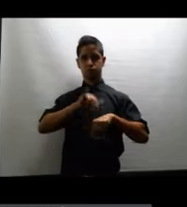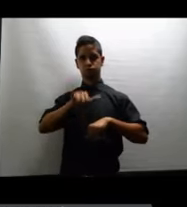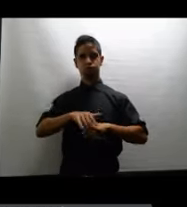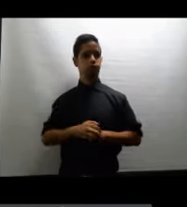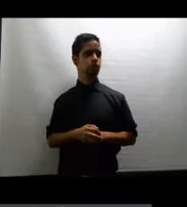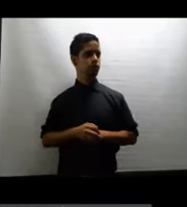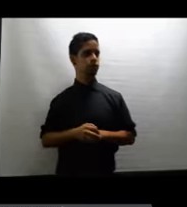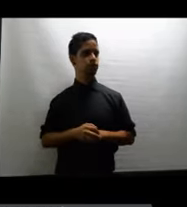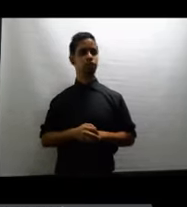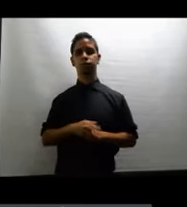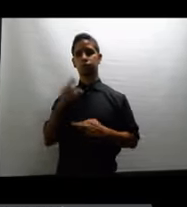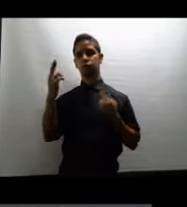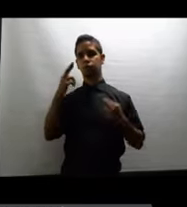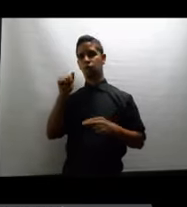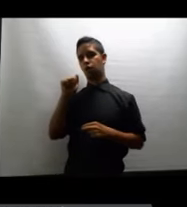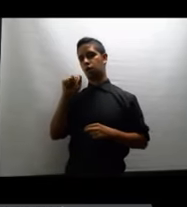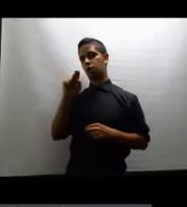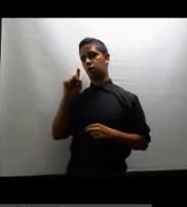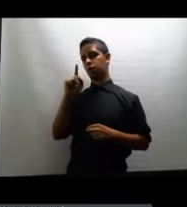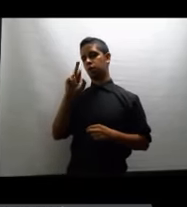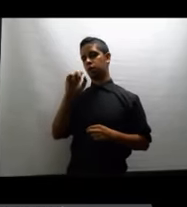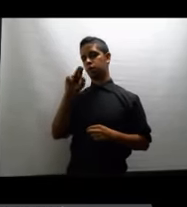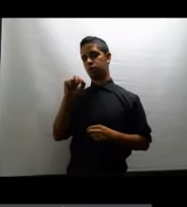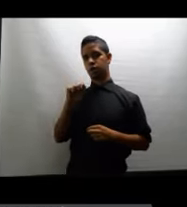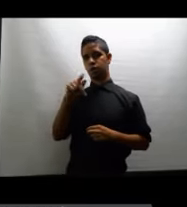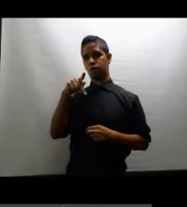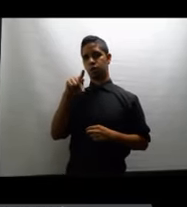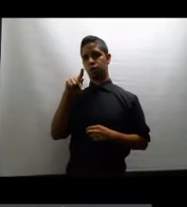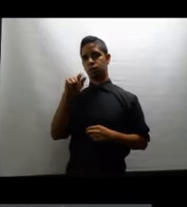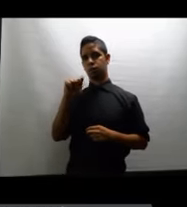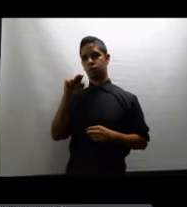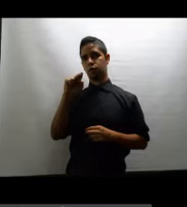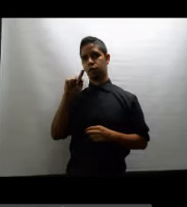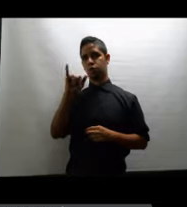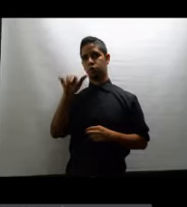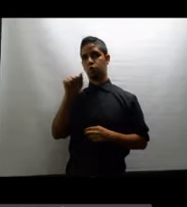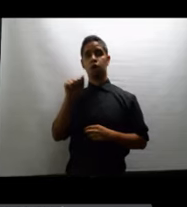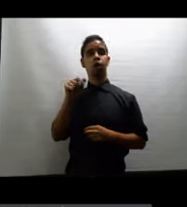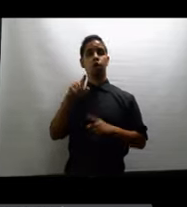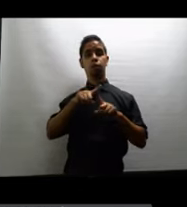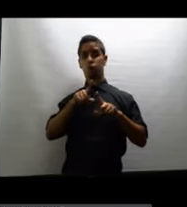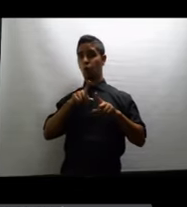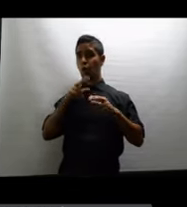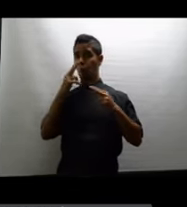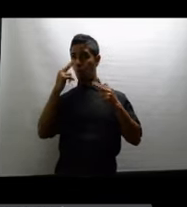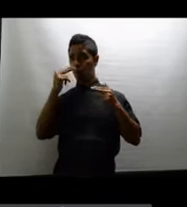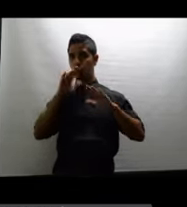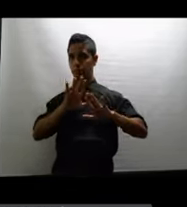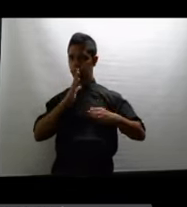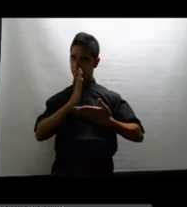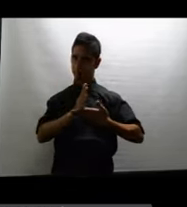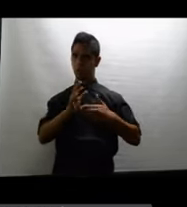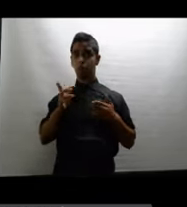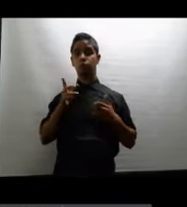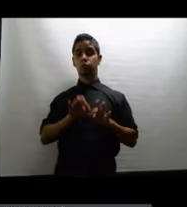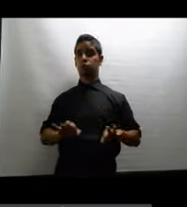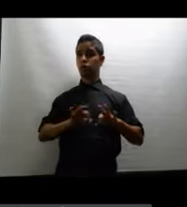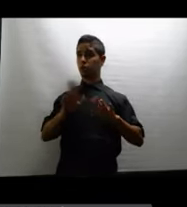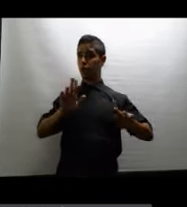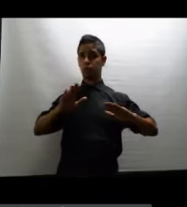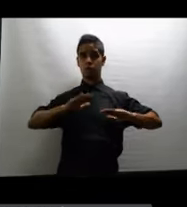Por Adriana Pantoja. No, pero fuera de broma, los que nos están escuchando, cojan las cosas con calma, vamos a